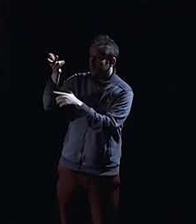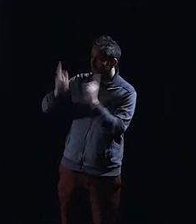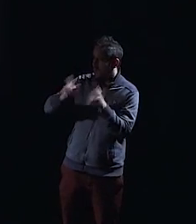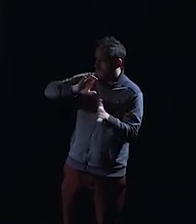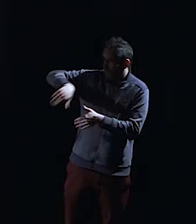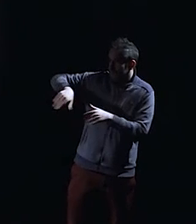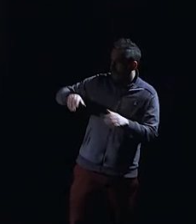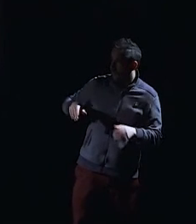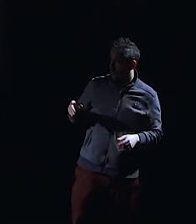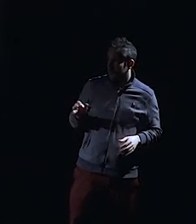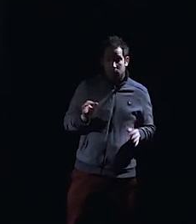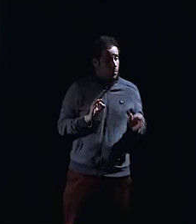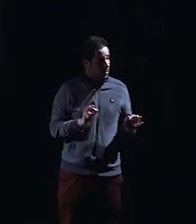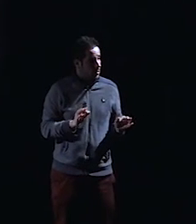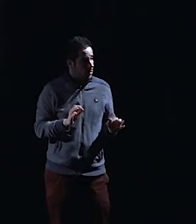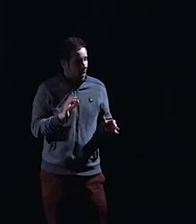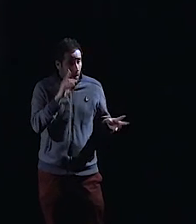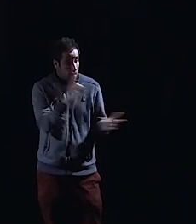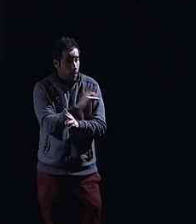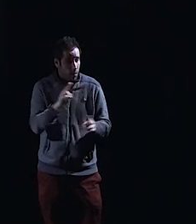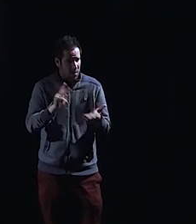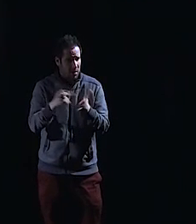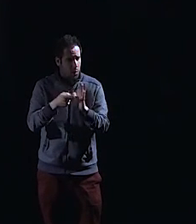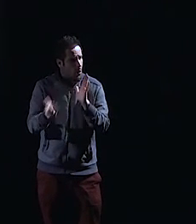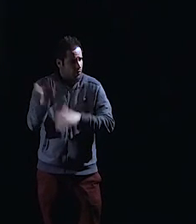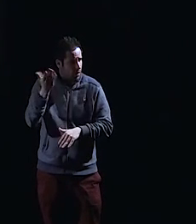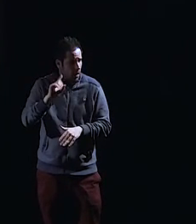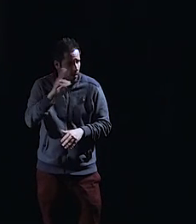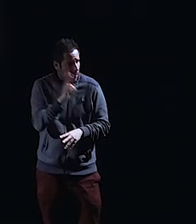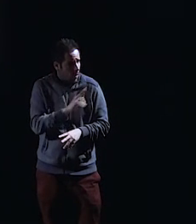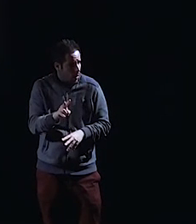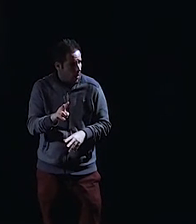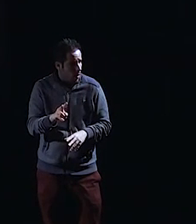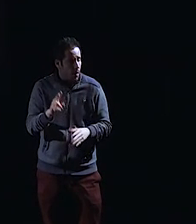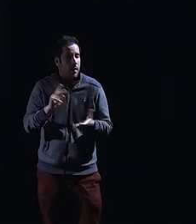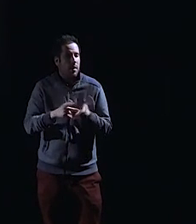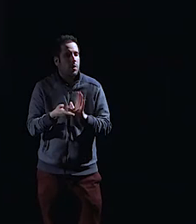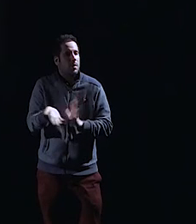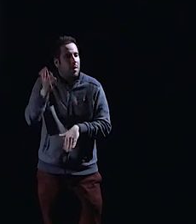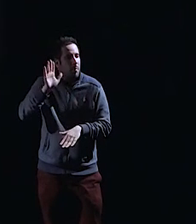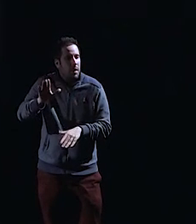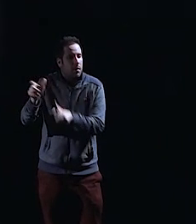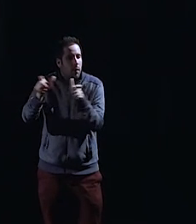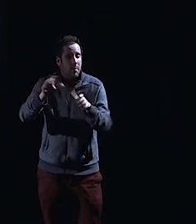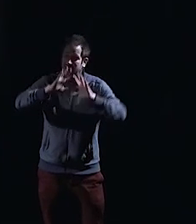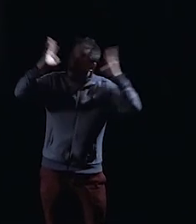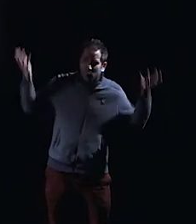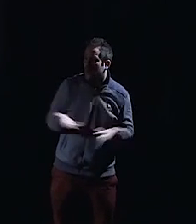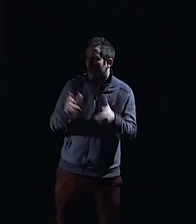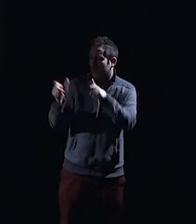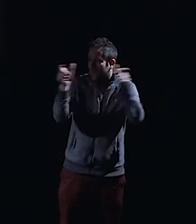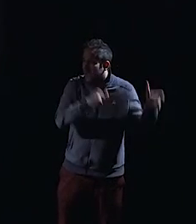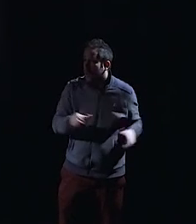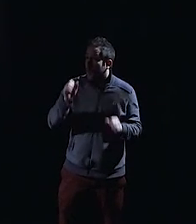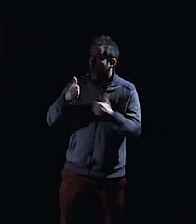trop comment. Ah non, c'est pas celle des technologies en fait. Enfin, c'est celle des technologies, mais c'est tout le reste autour. Et ça peut